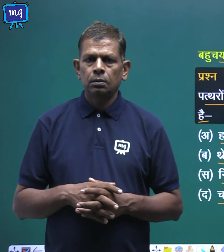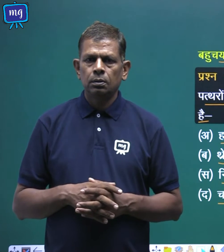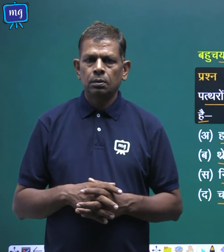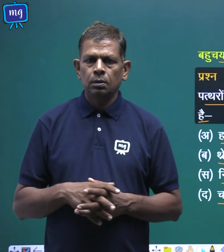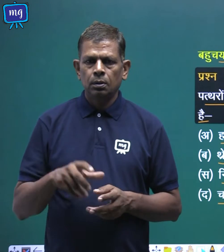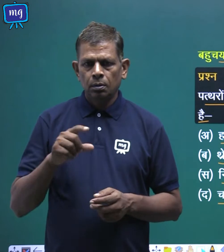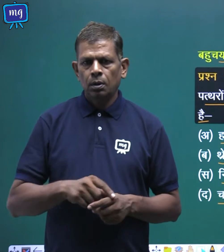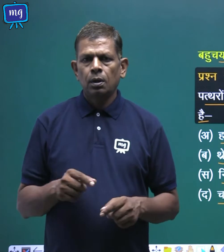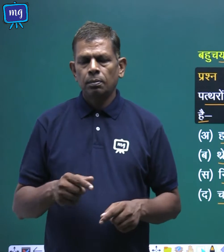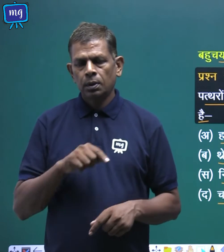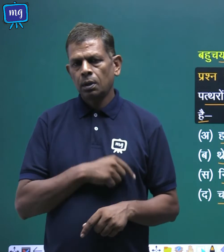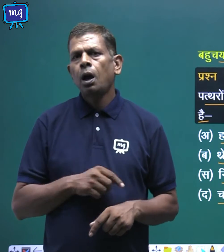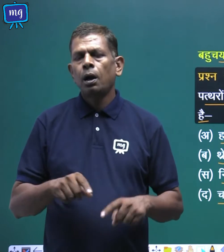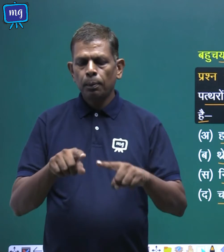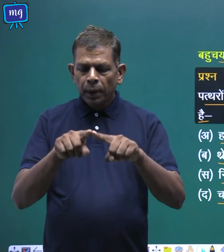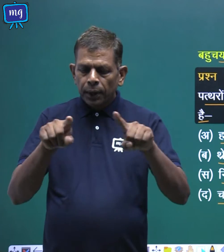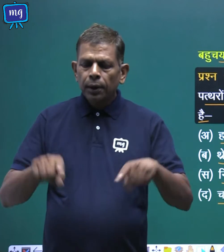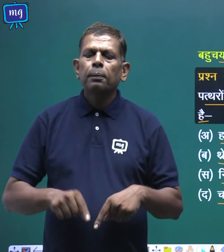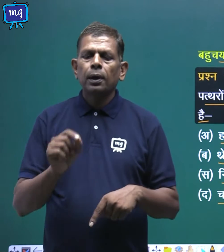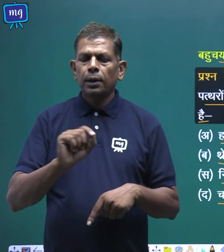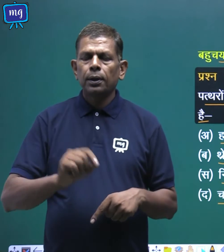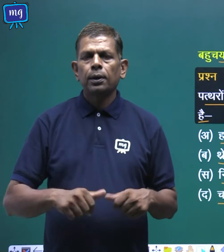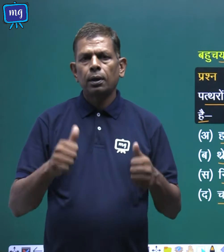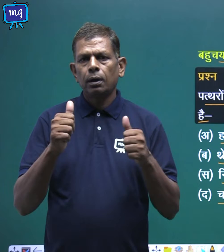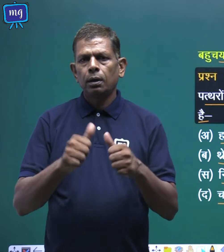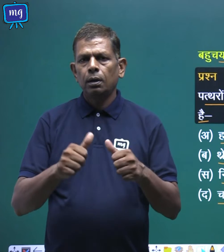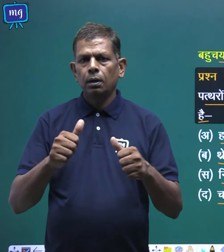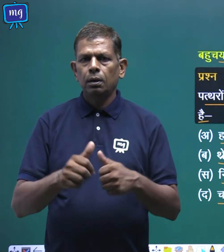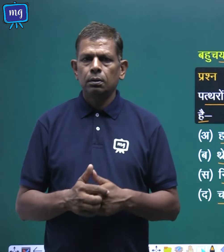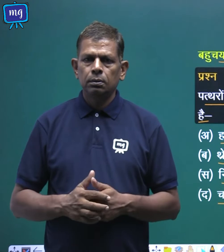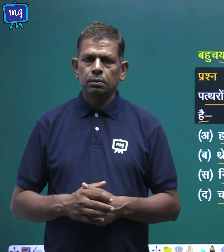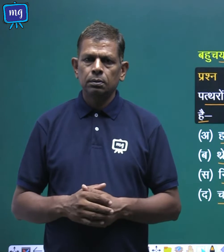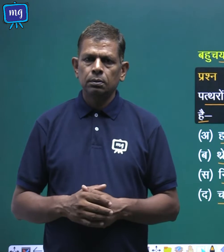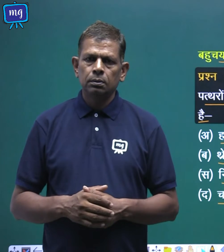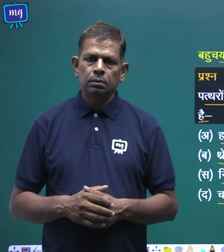तो हम यहाँ ब्रैकेट में लिखेंगे अ।